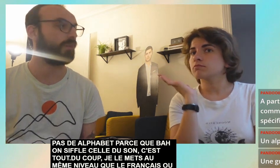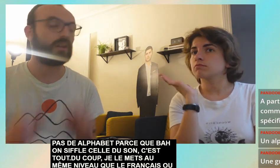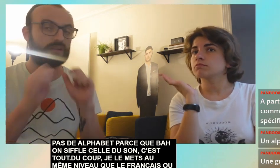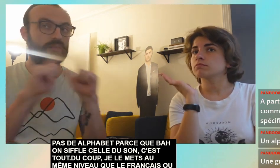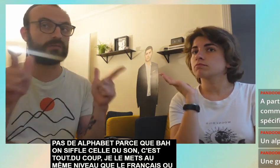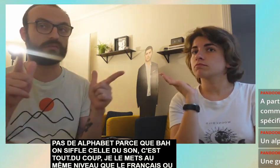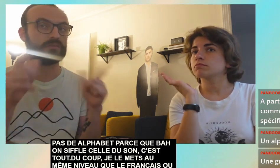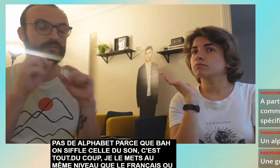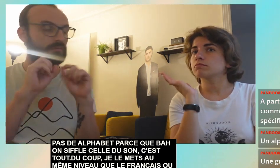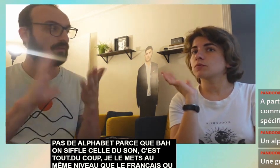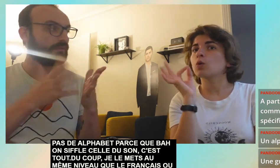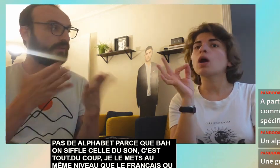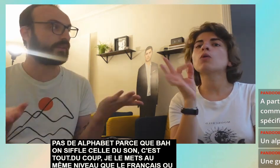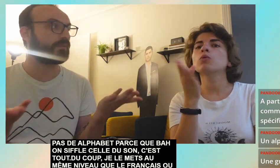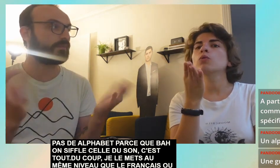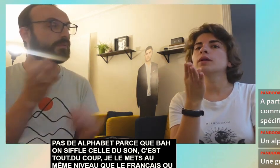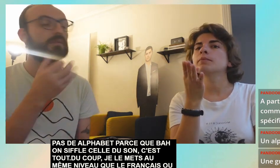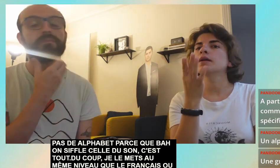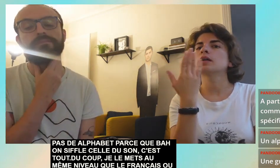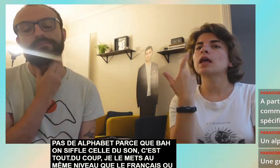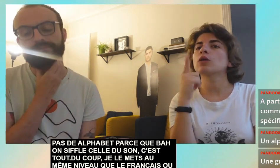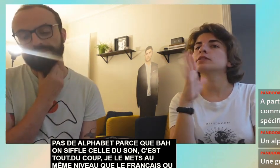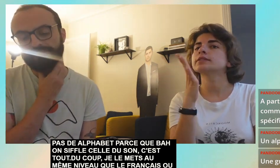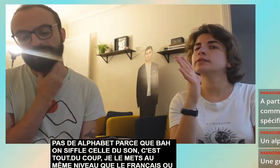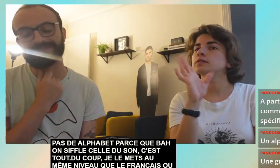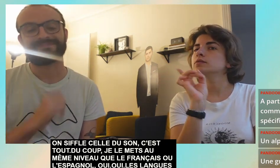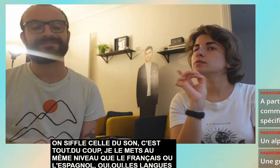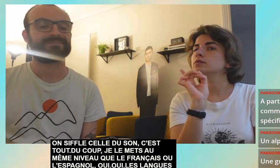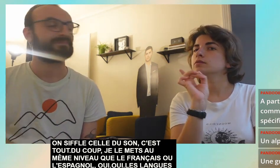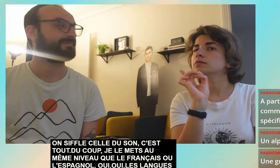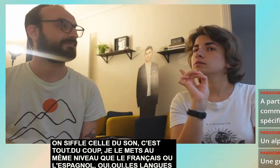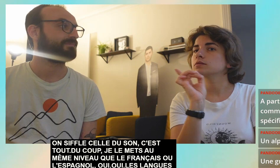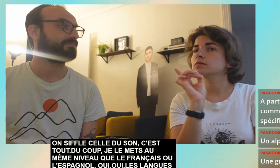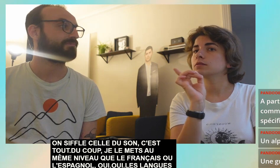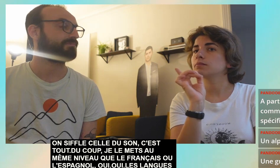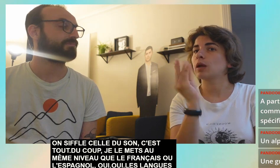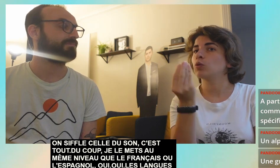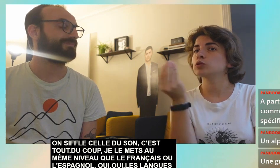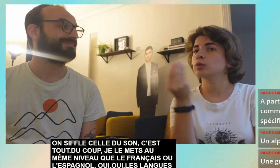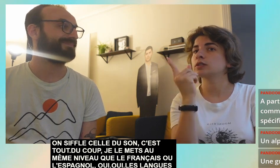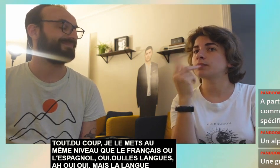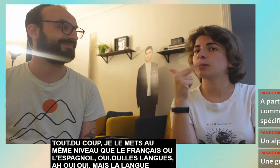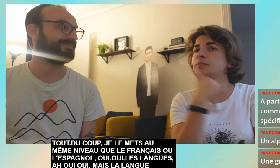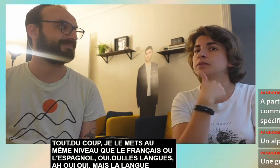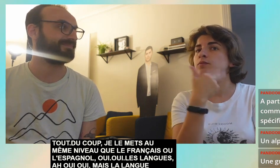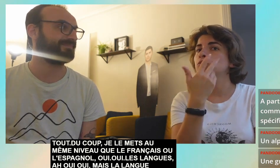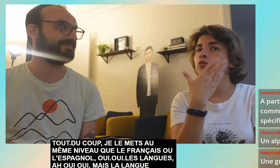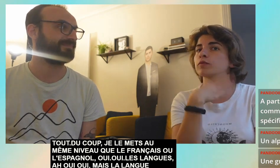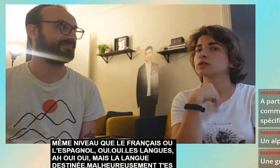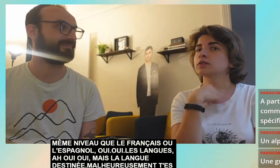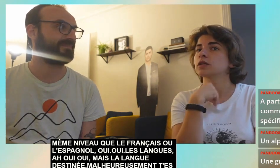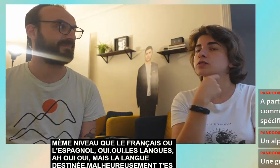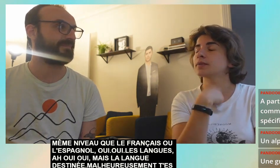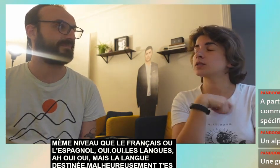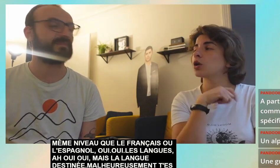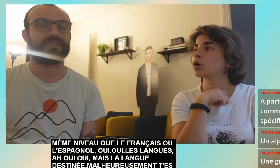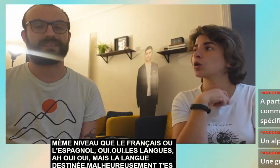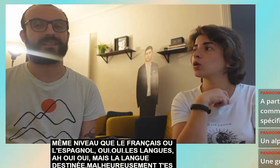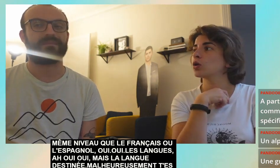les langues. Ah oui, mais la langue des signes, malheureusement, t'es pas au même niveau que le français et l'espagnol. C'est ça.